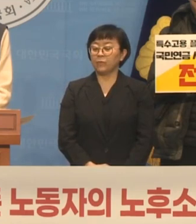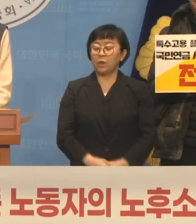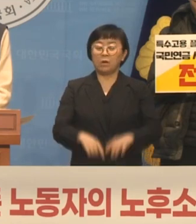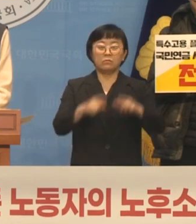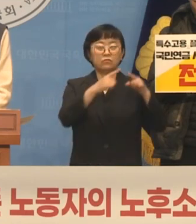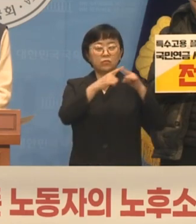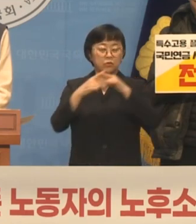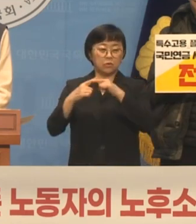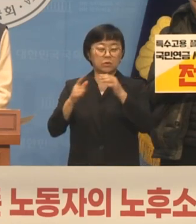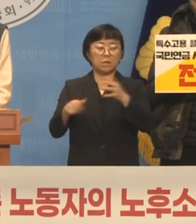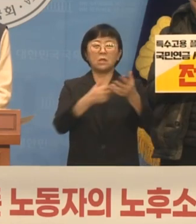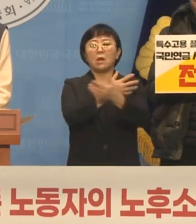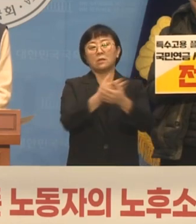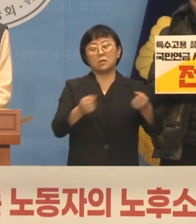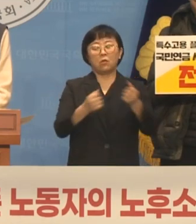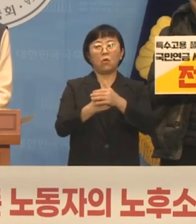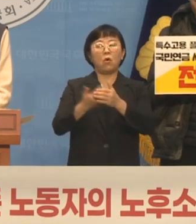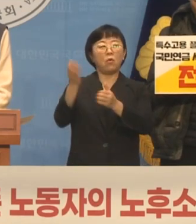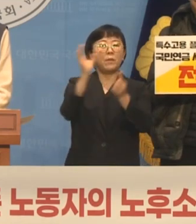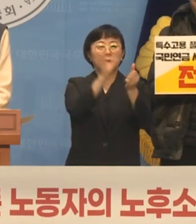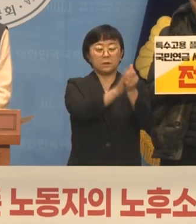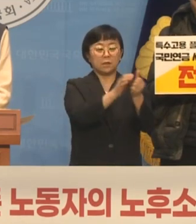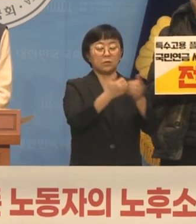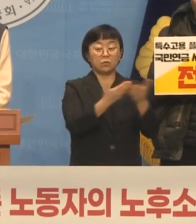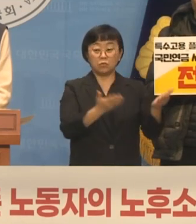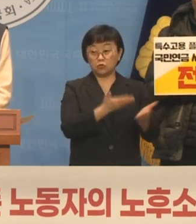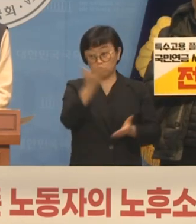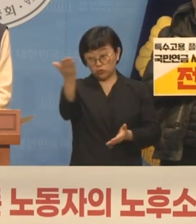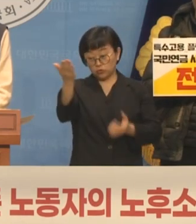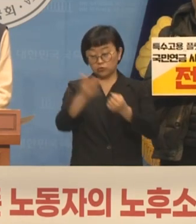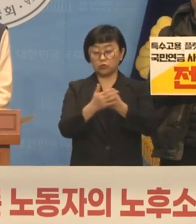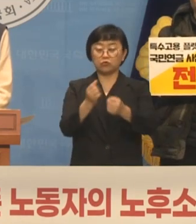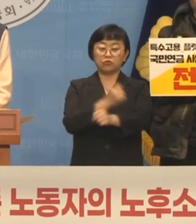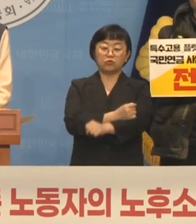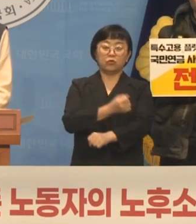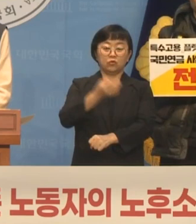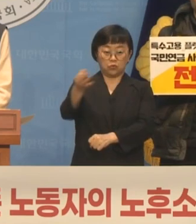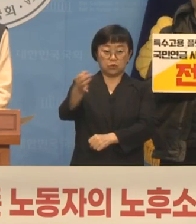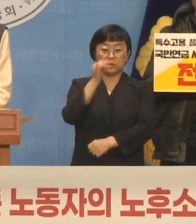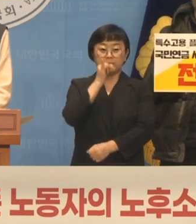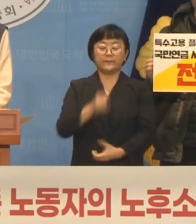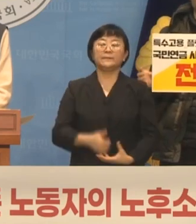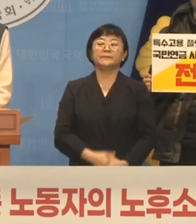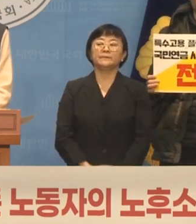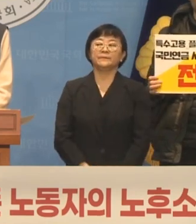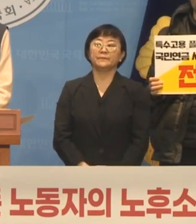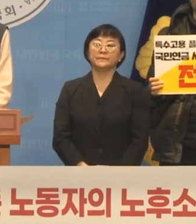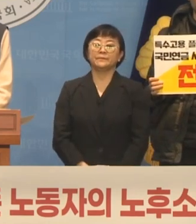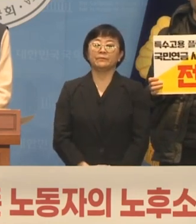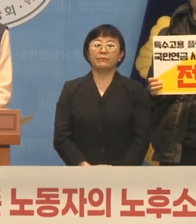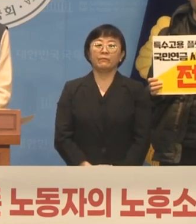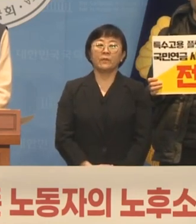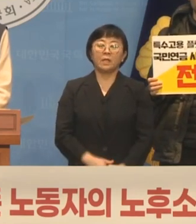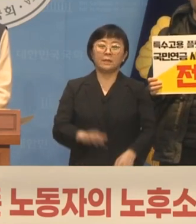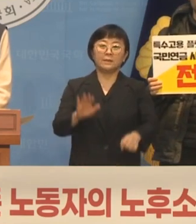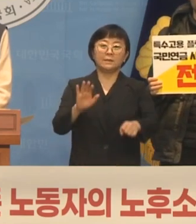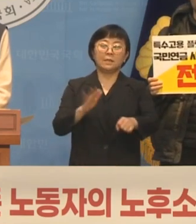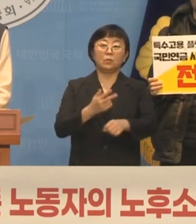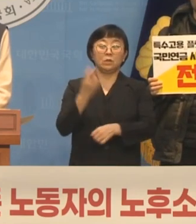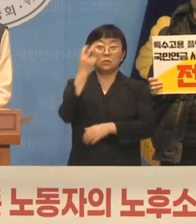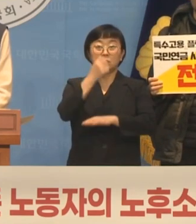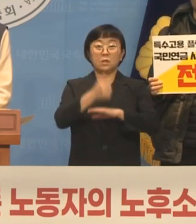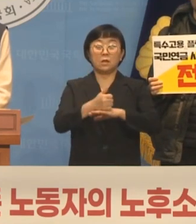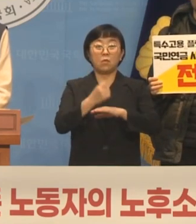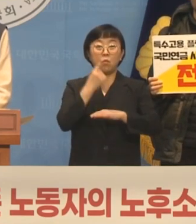일방적인 위탁 계약서에 따라 노무를 제공하고 그에 맞는 수수료를 받는 체계입니다. 일부 왜곡된 조사에서는